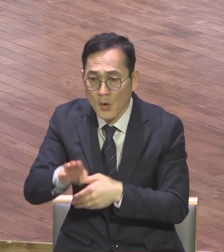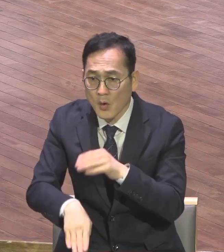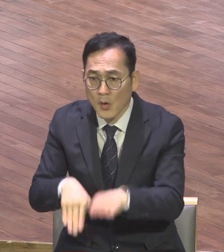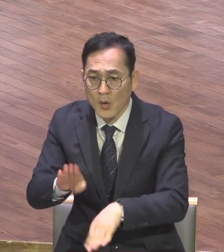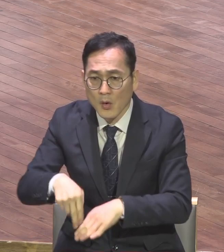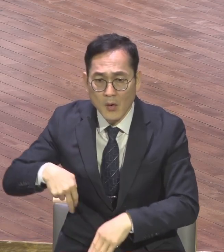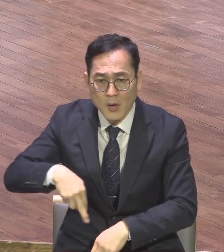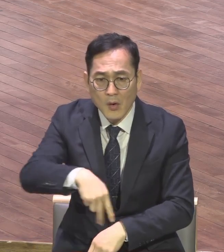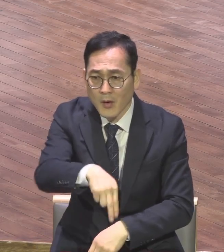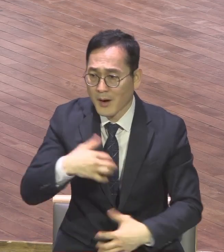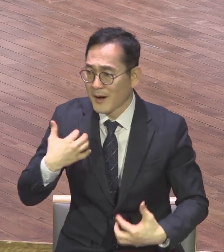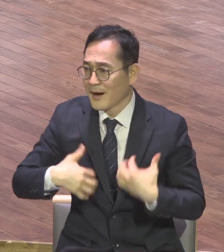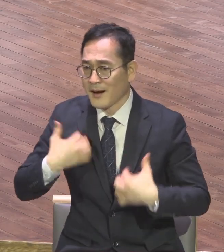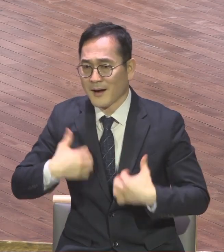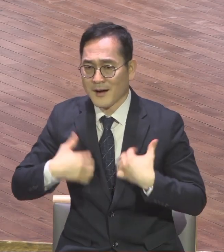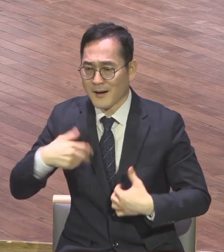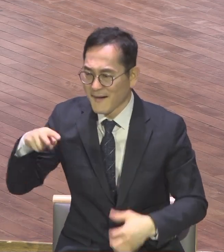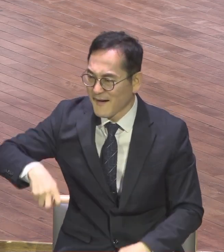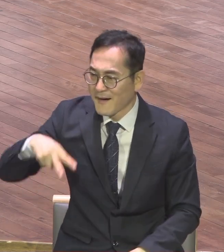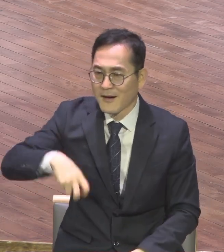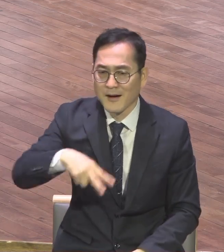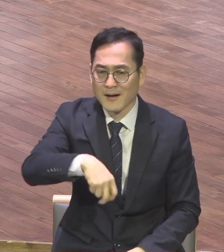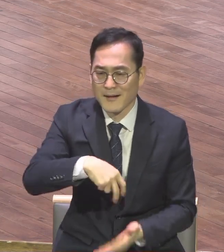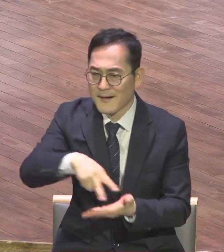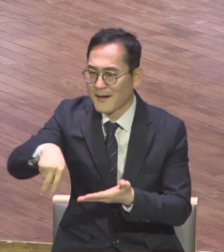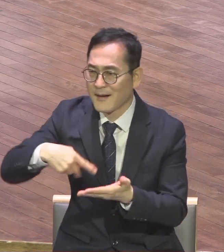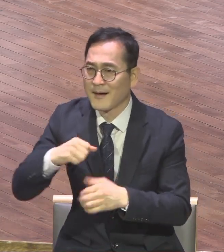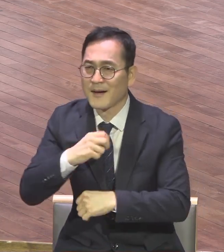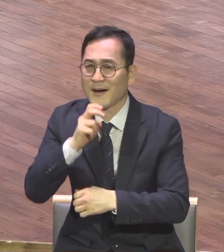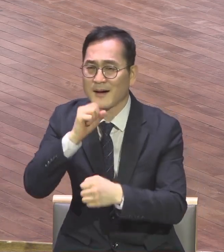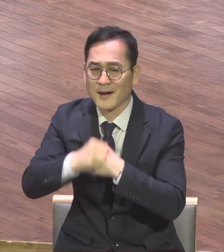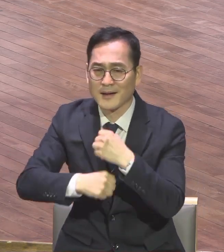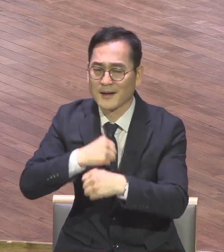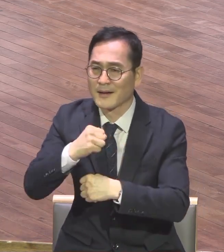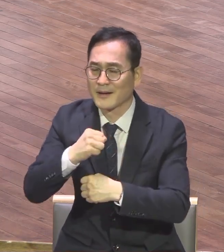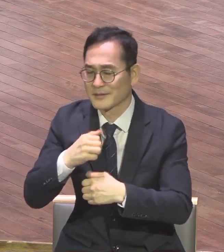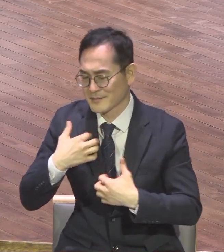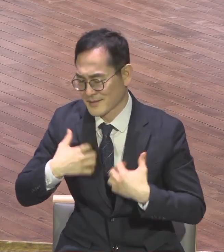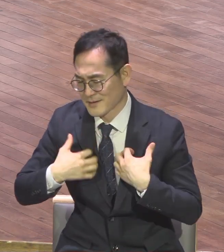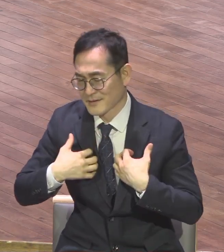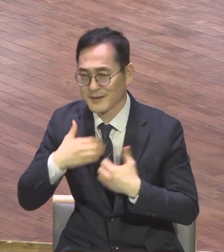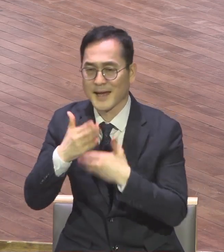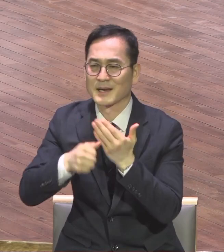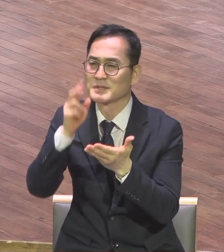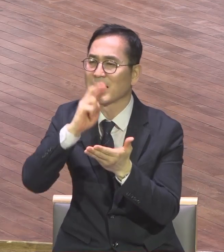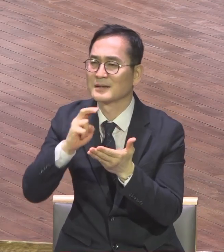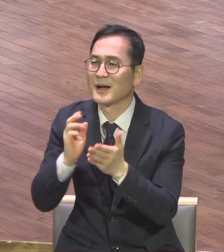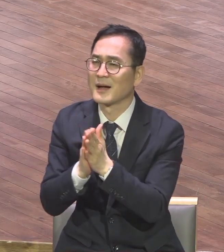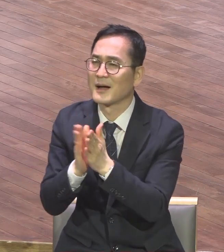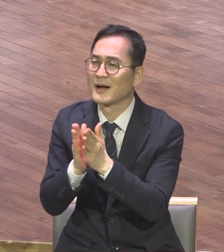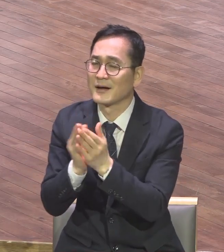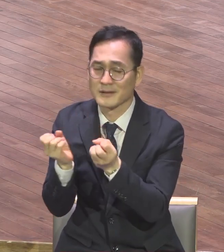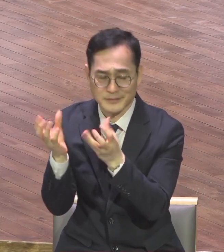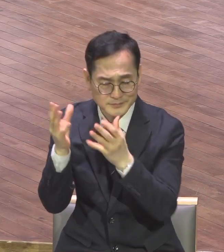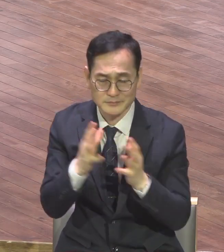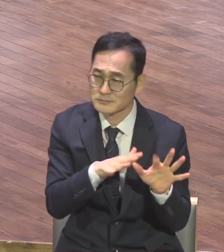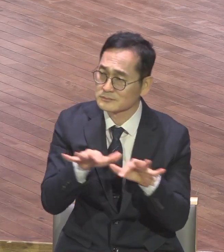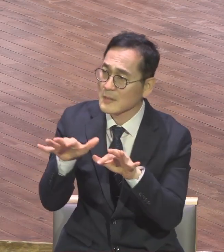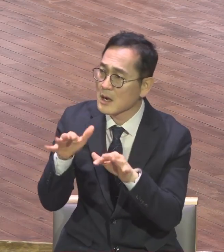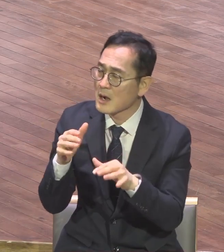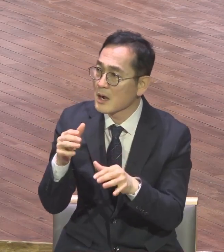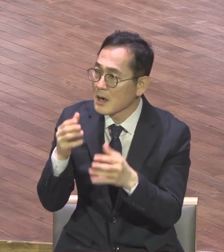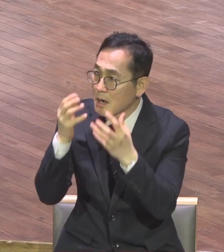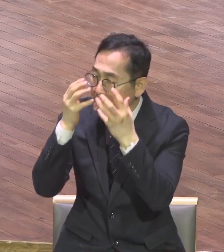함께 성전으로 들어가면서 걷기도 하고 뛰기도 하며 하나님을 찬송하니 모든 백성이 그 걷는 것과 하나님을 찬송함을